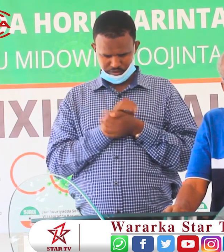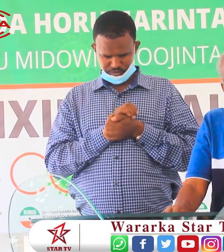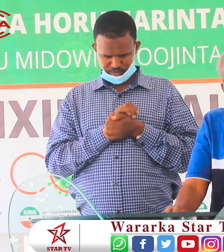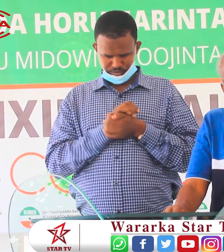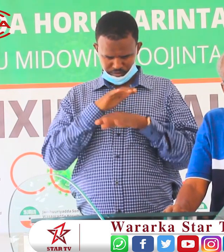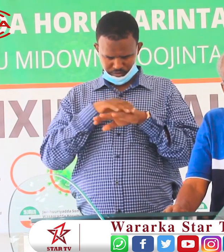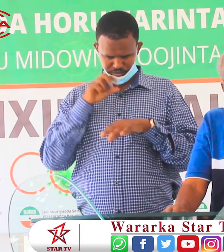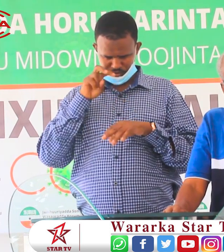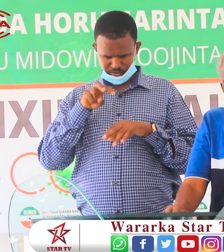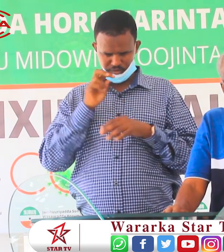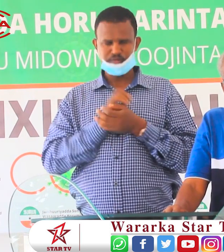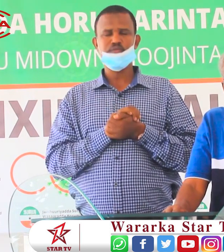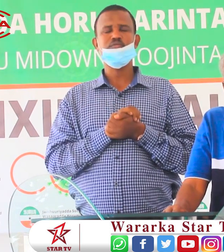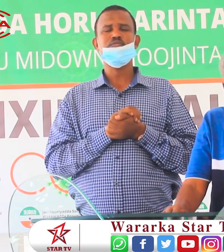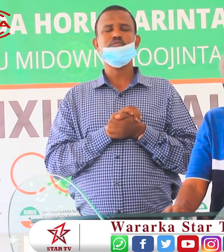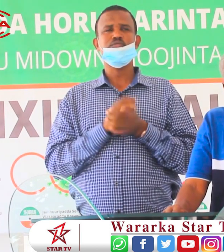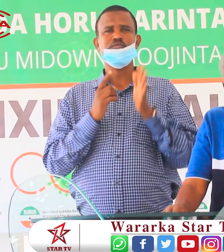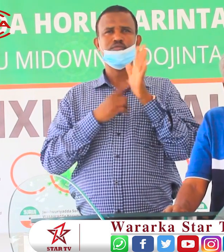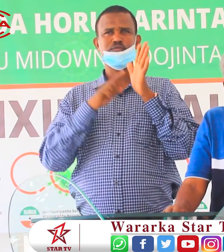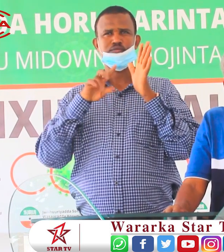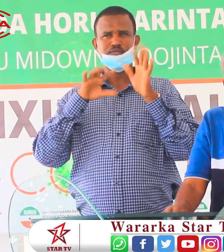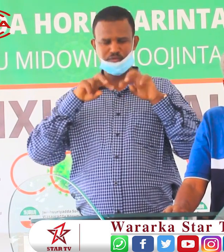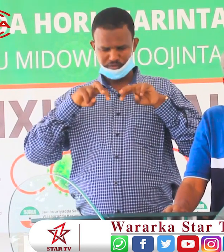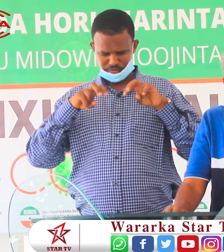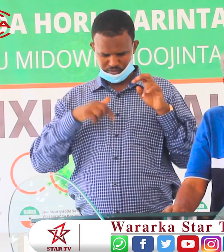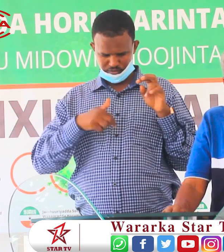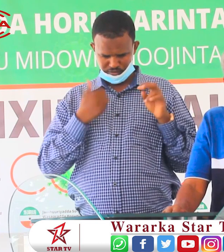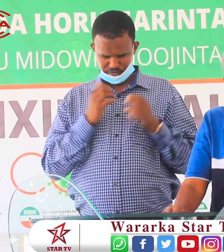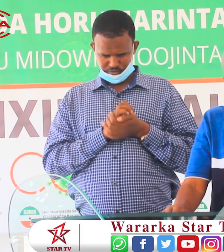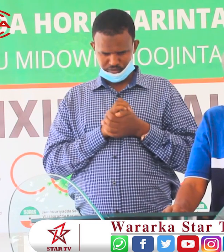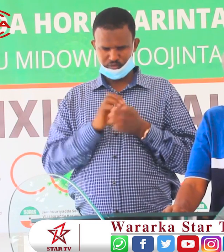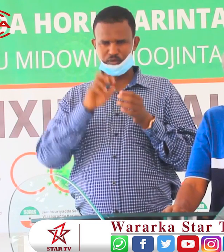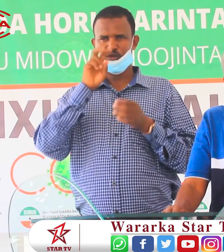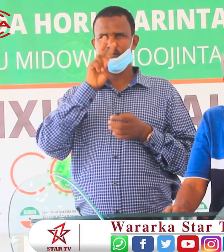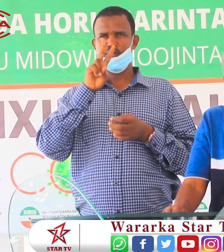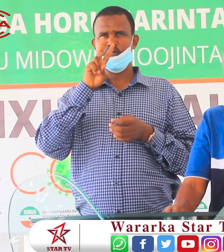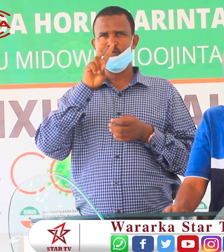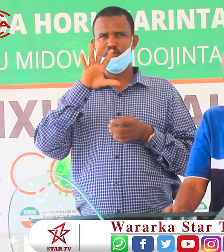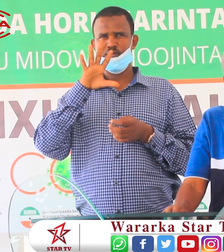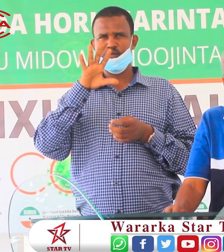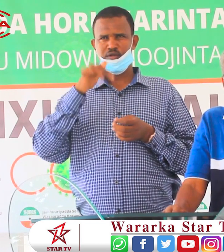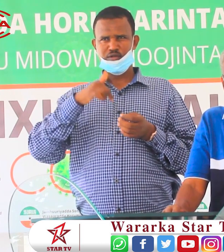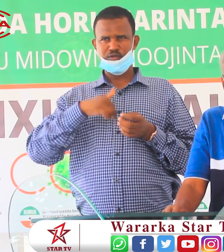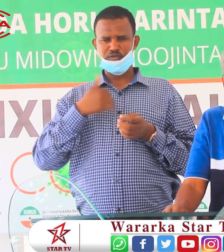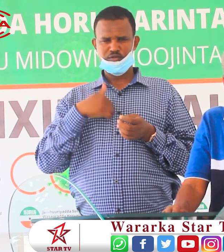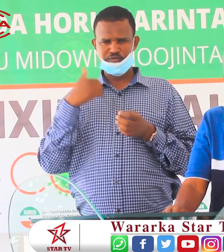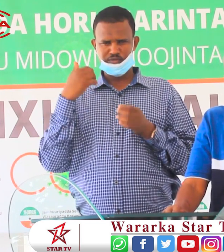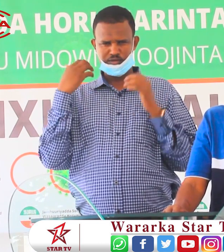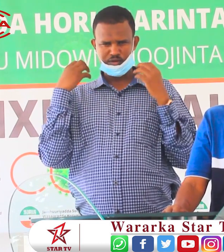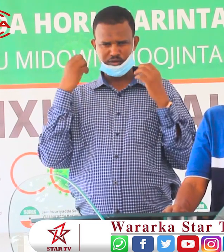marka la eego 56 ka qof waa 25 qof ayaa laga helay oo positive